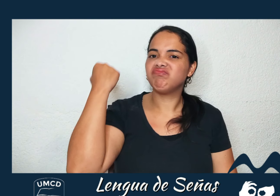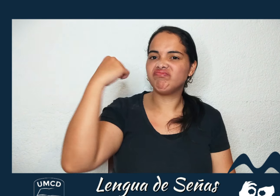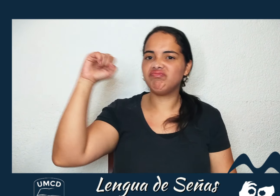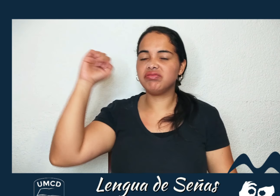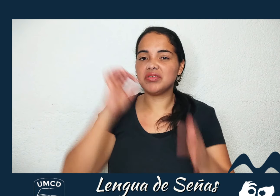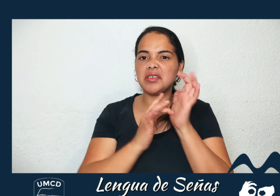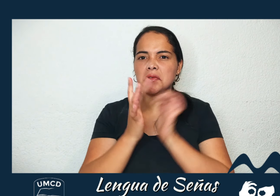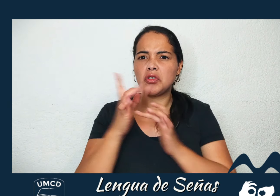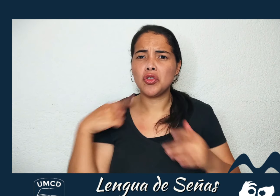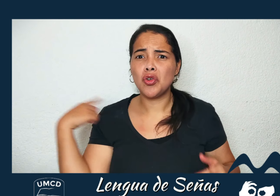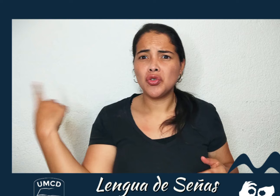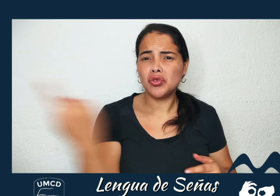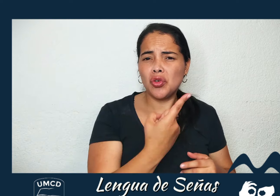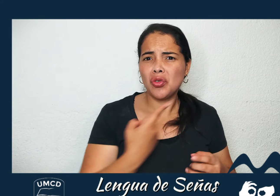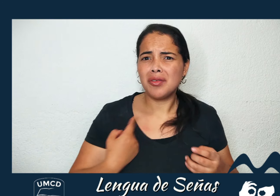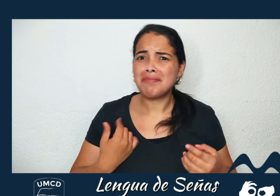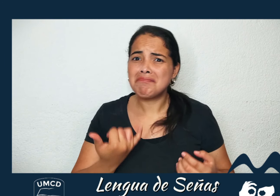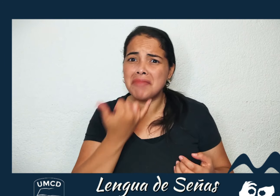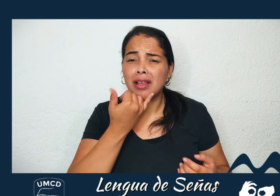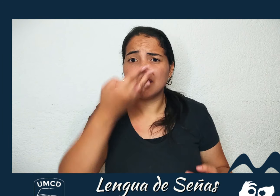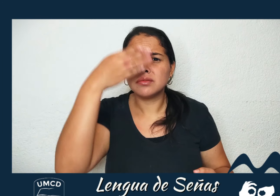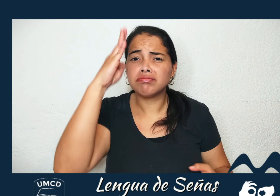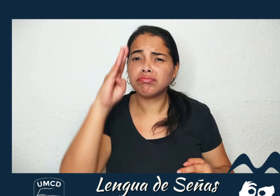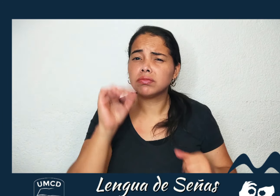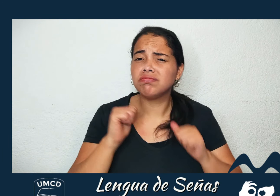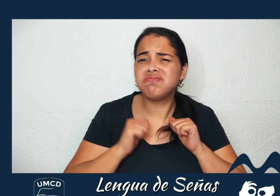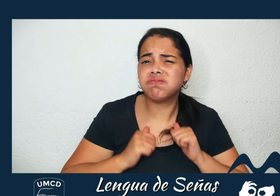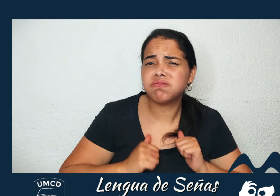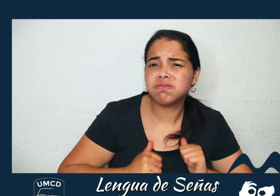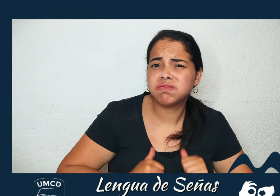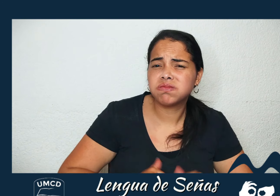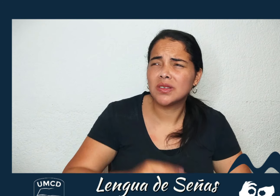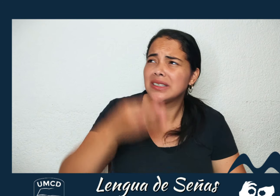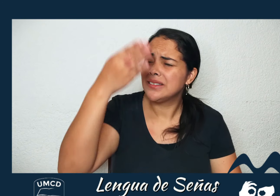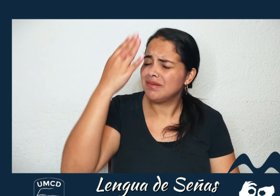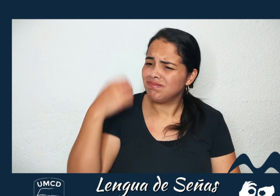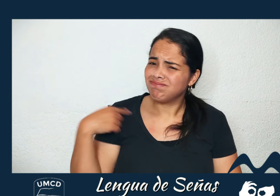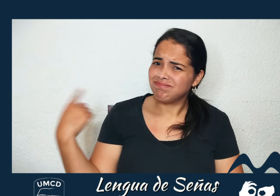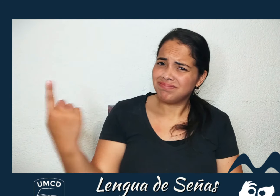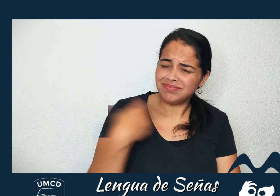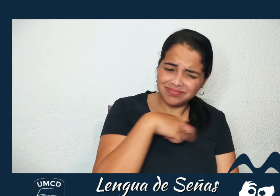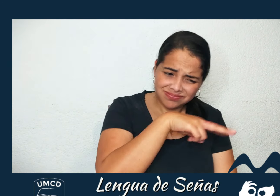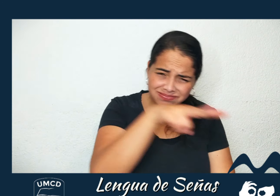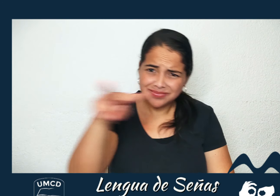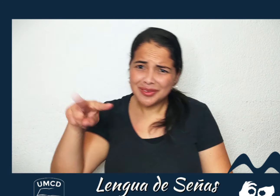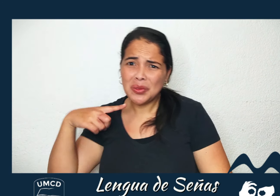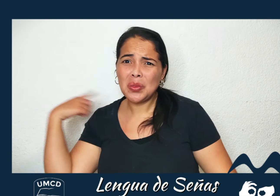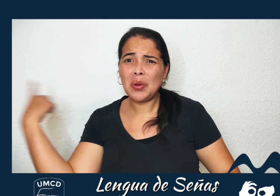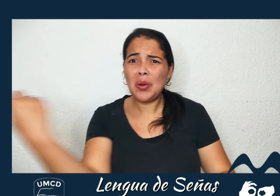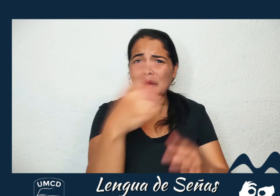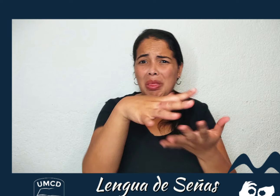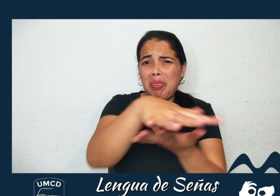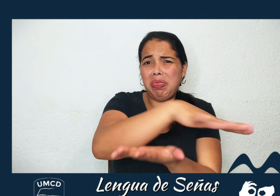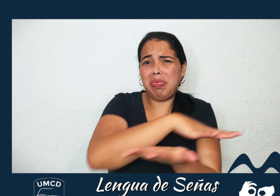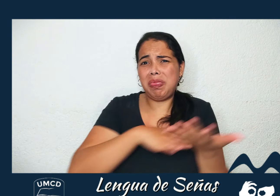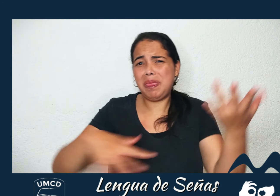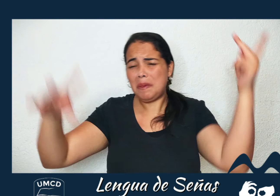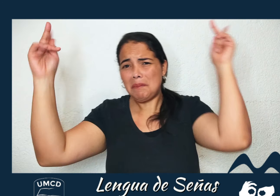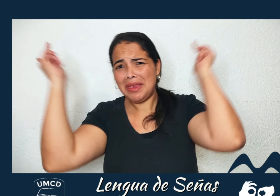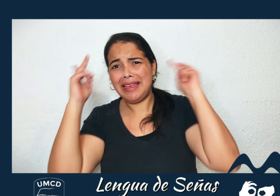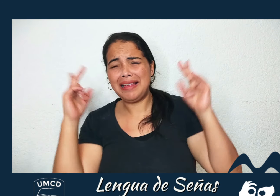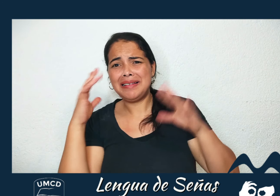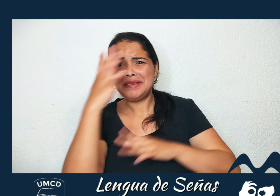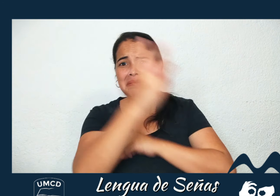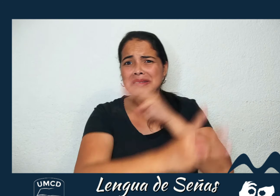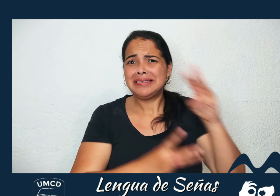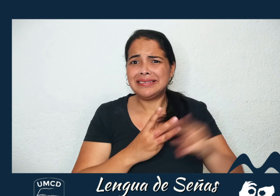habíamos causado un gran dolor en el amor y en la santidad de Dios a causa de nuestra maldad. Pero a causa